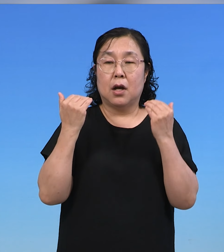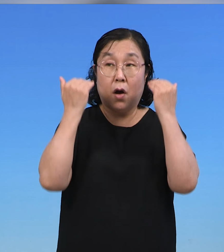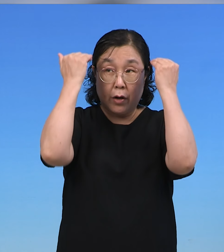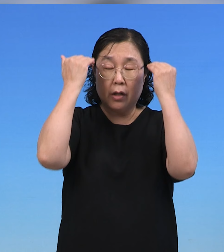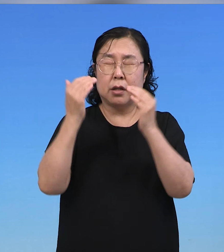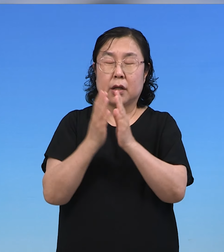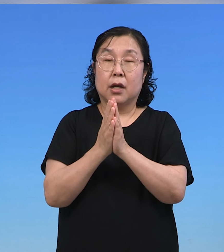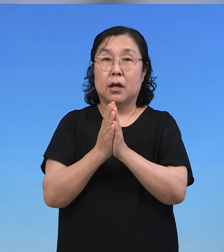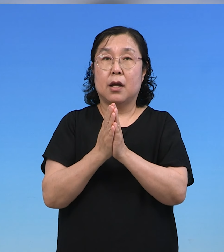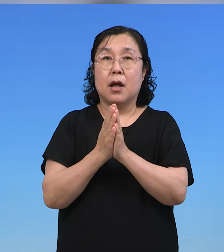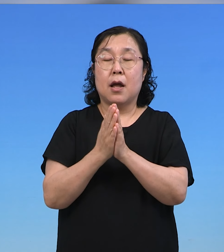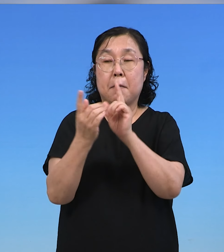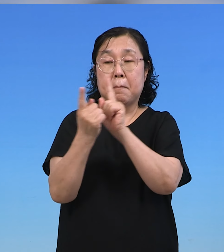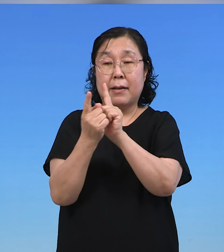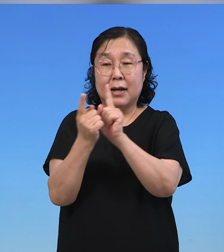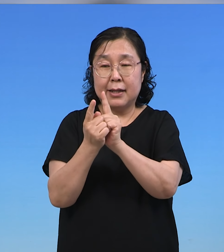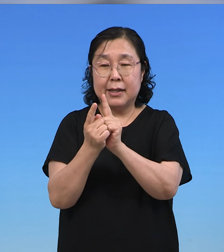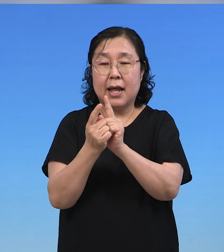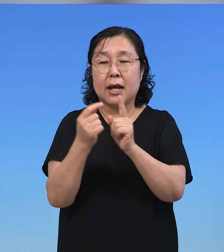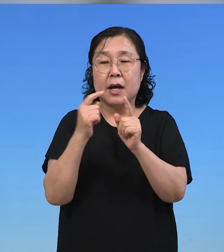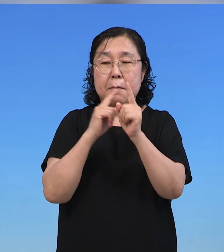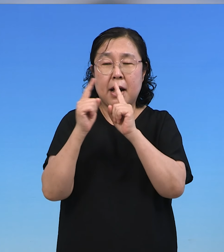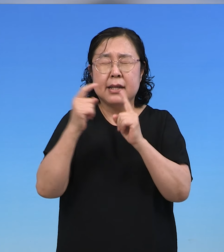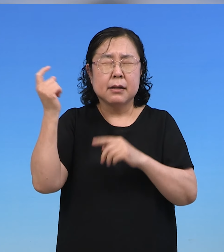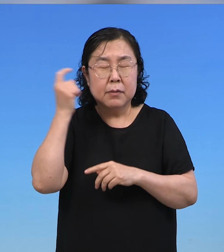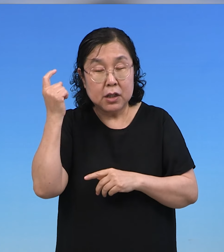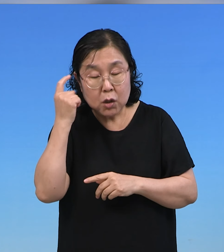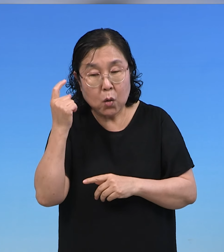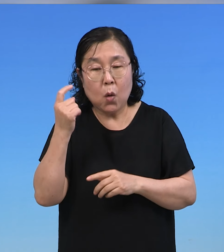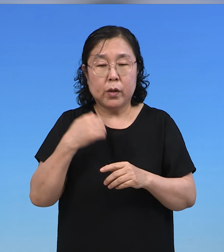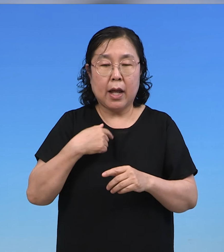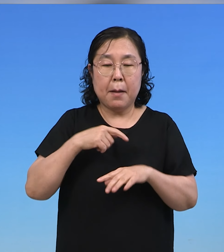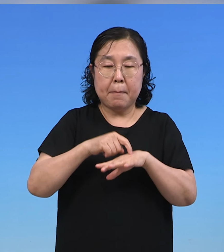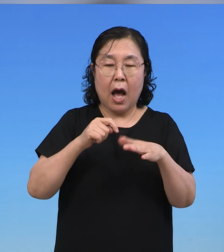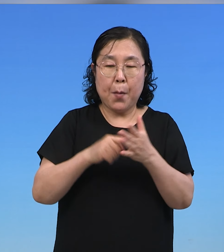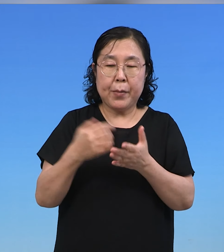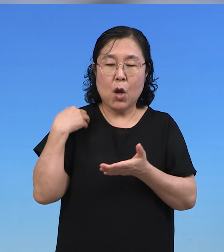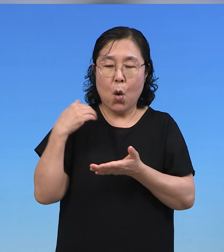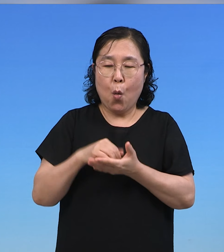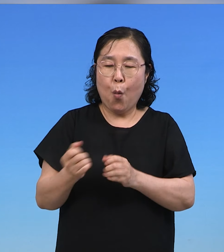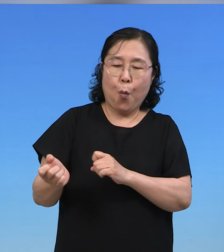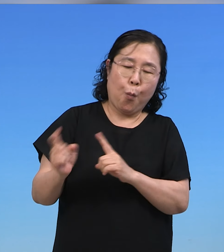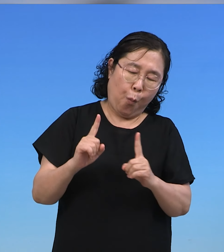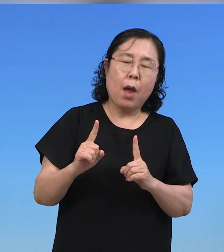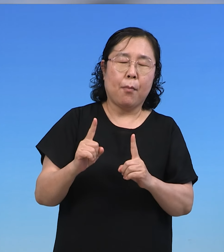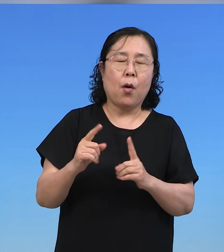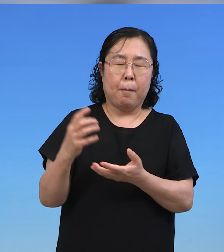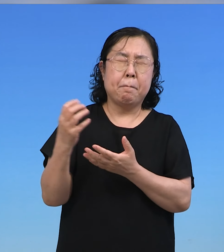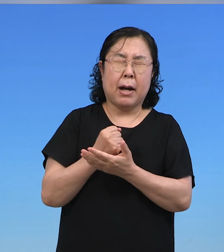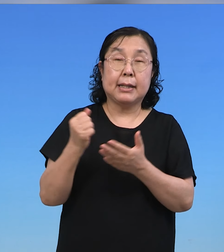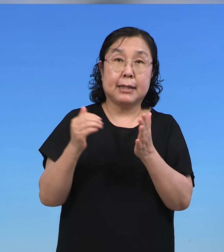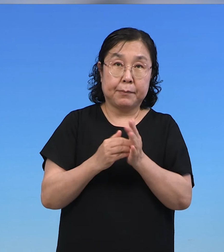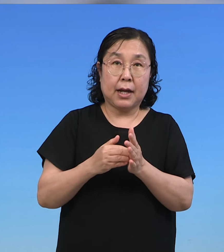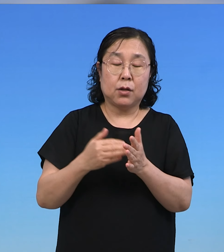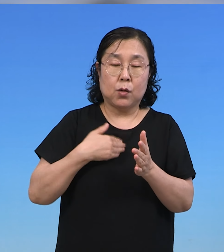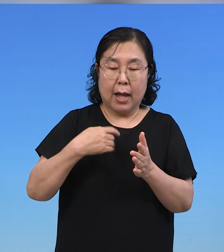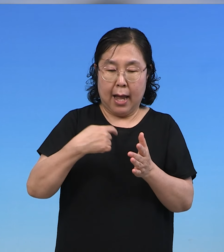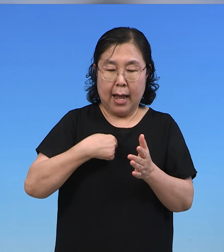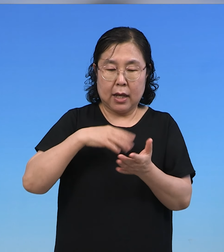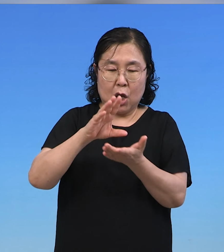만났는데요, 너무 회복이 됐어요. 그리고 제게 이제 숙제를 막 주시는 거예요. 몇 가지 이제 이